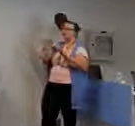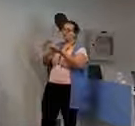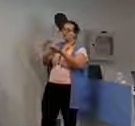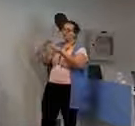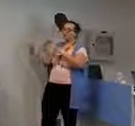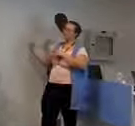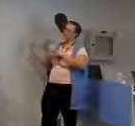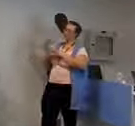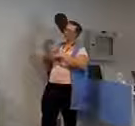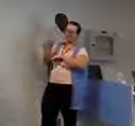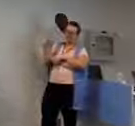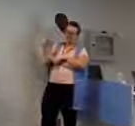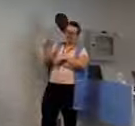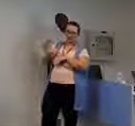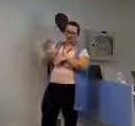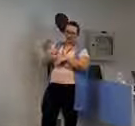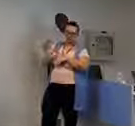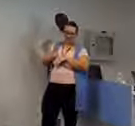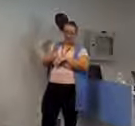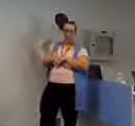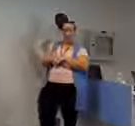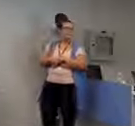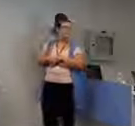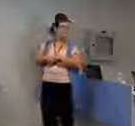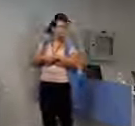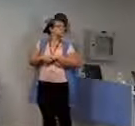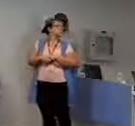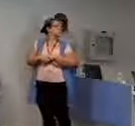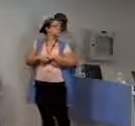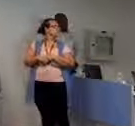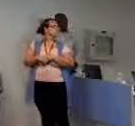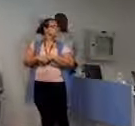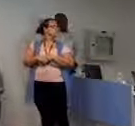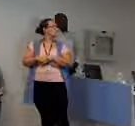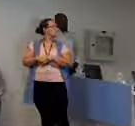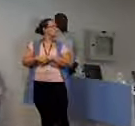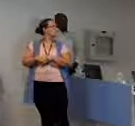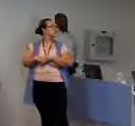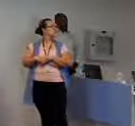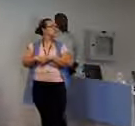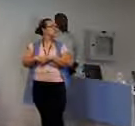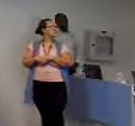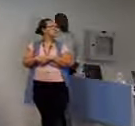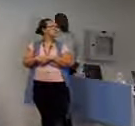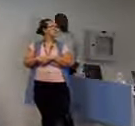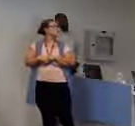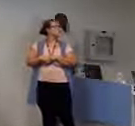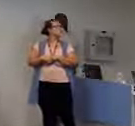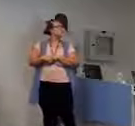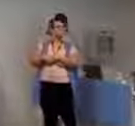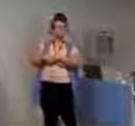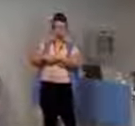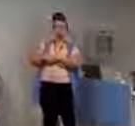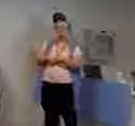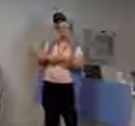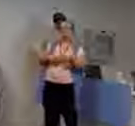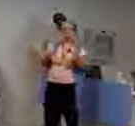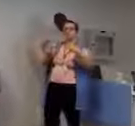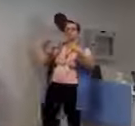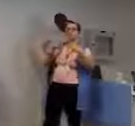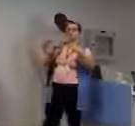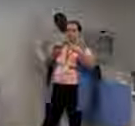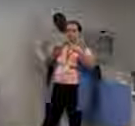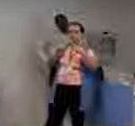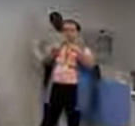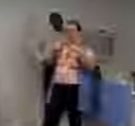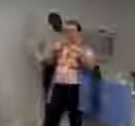esse tema. Ok. Então, 2 perguntas a gente gostaria de responder ao